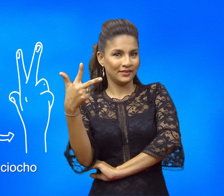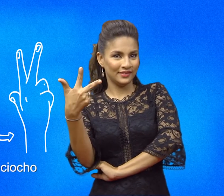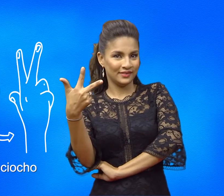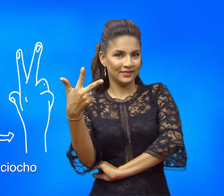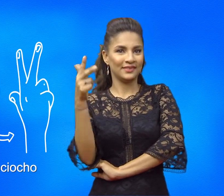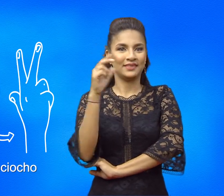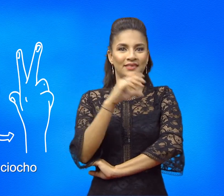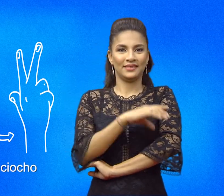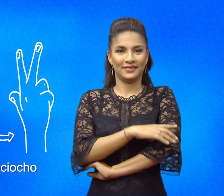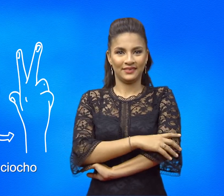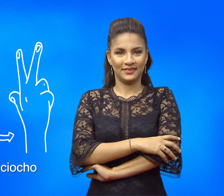18